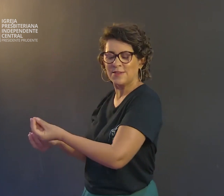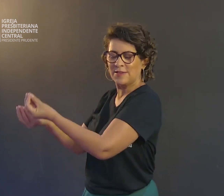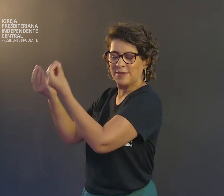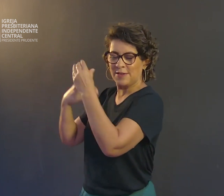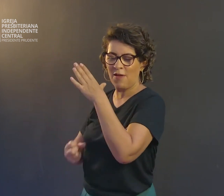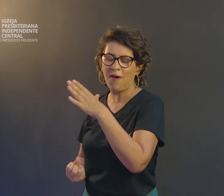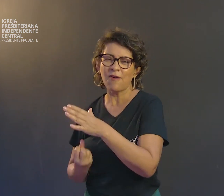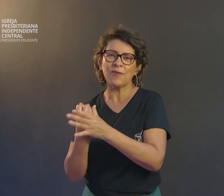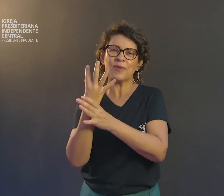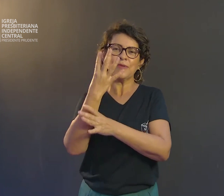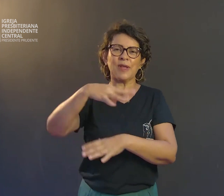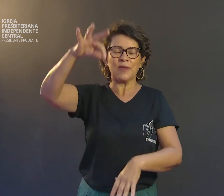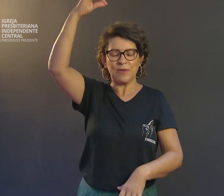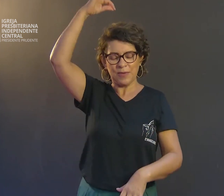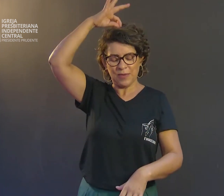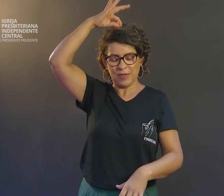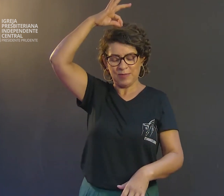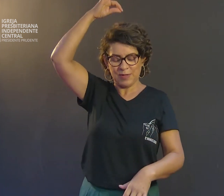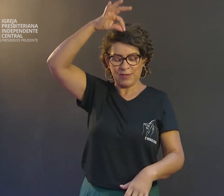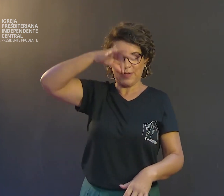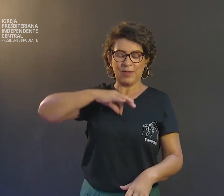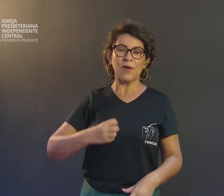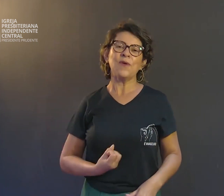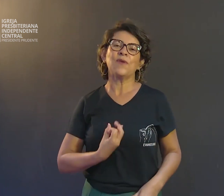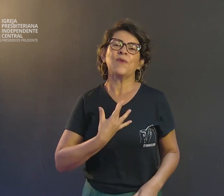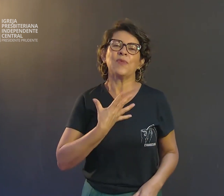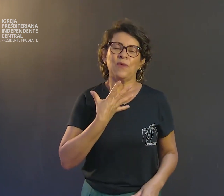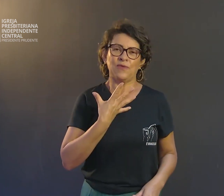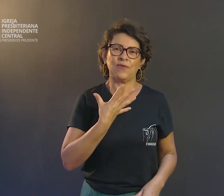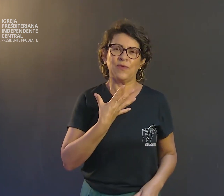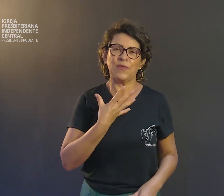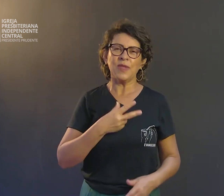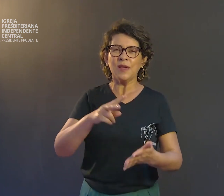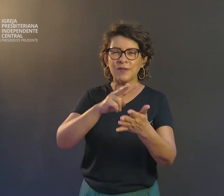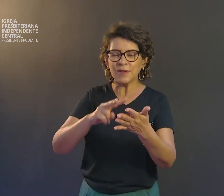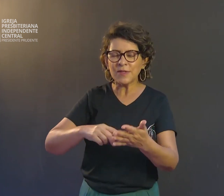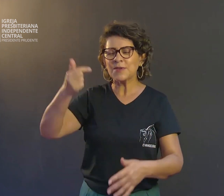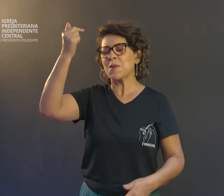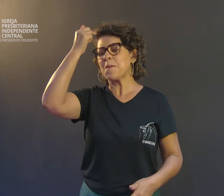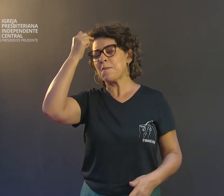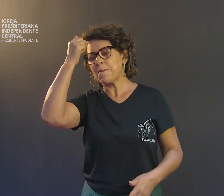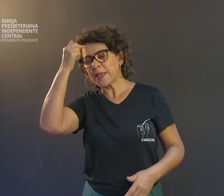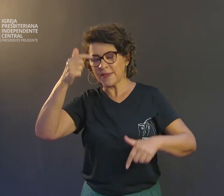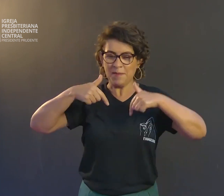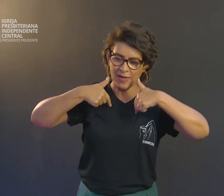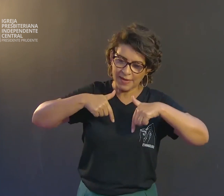fruto em suas ações e pensamentos. Mas o fruto do Espírito é amor,